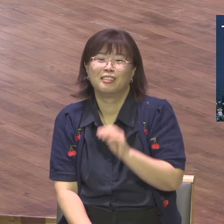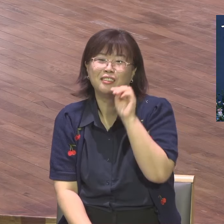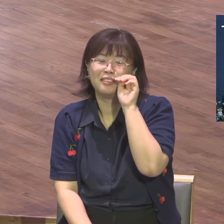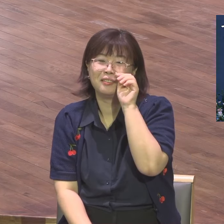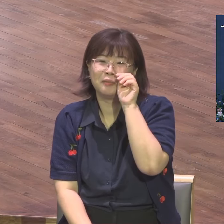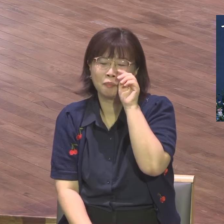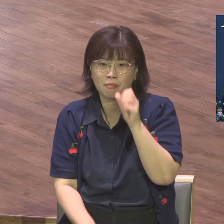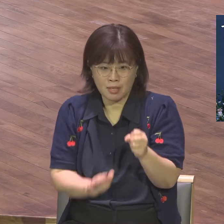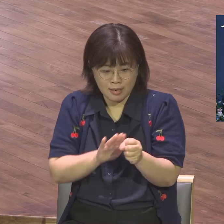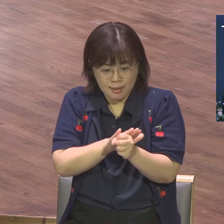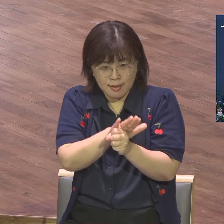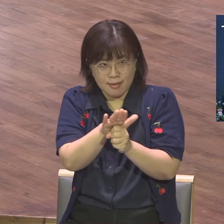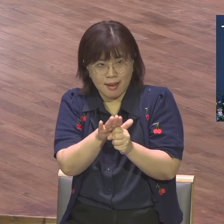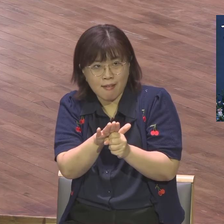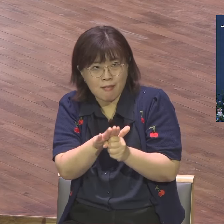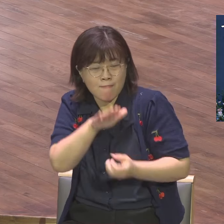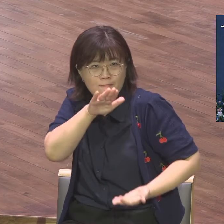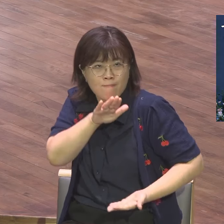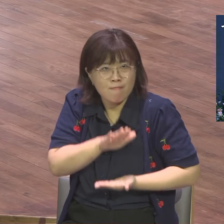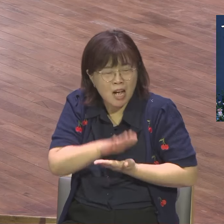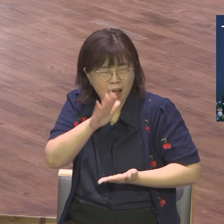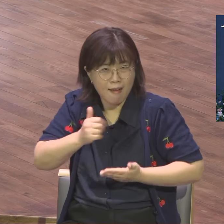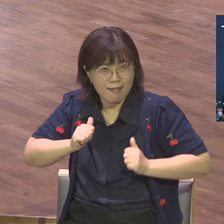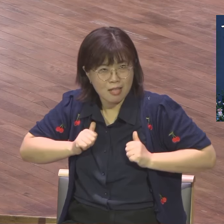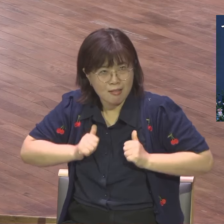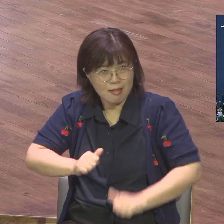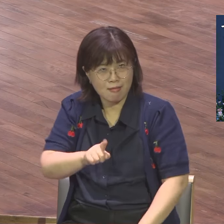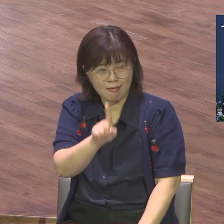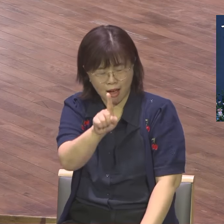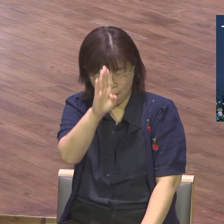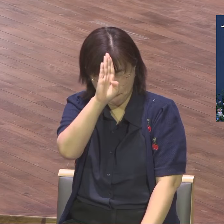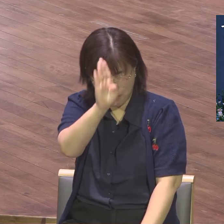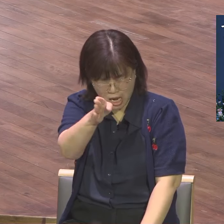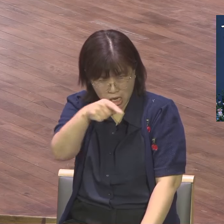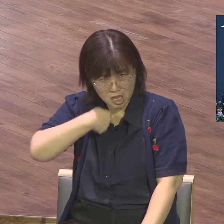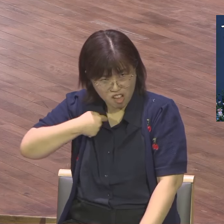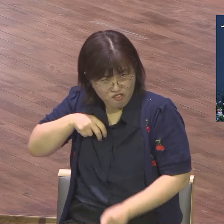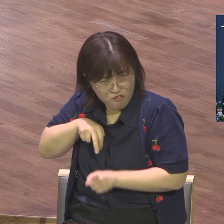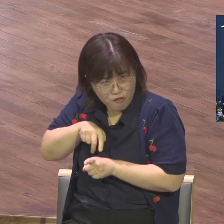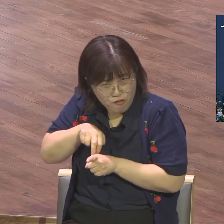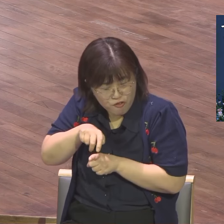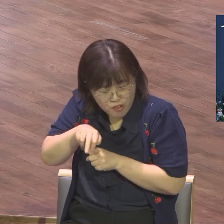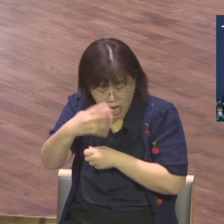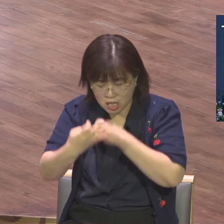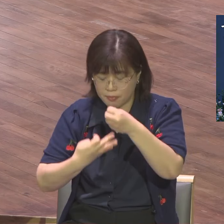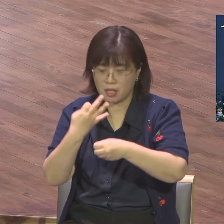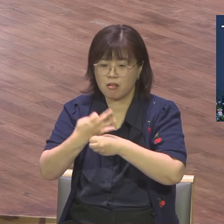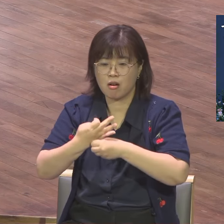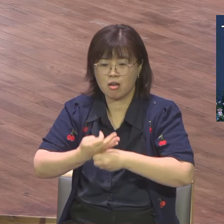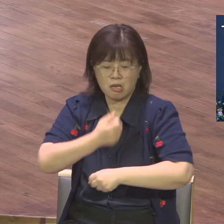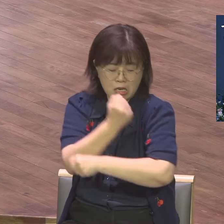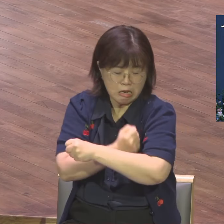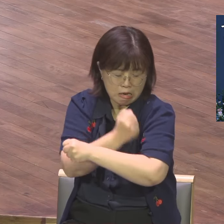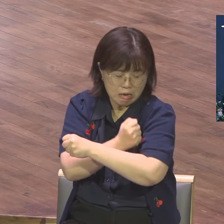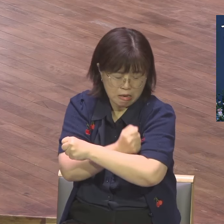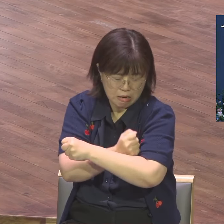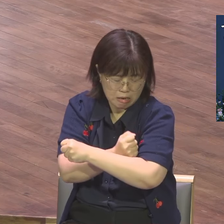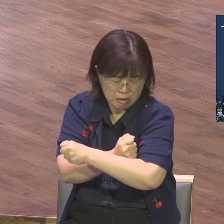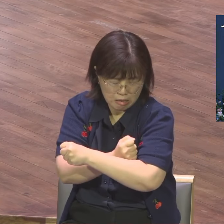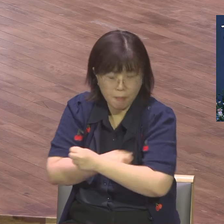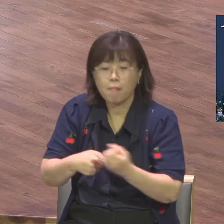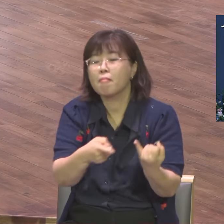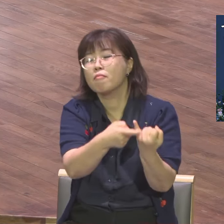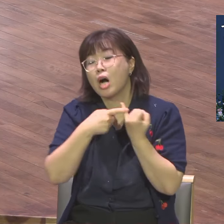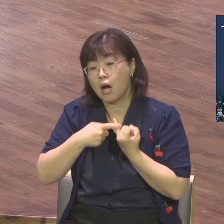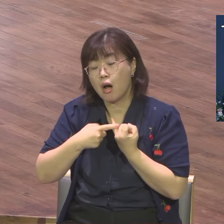그 사랑 앞에 물불을 가르지 않는 야곱의 모습. 제가 이런 세계의 사랑을 왜